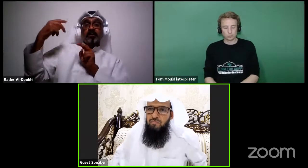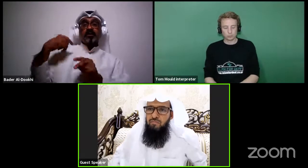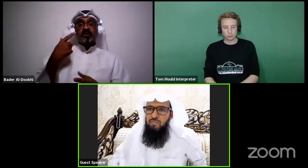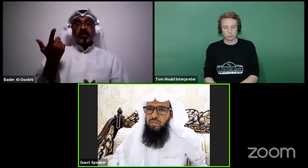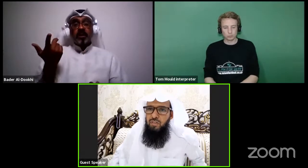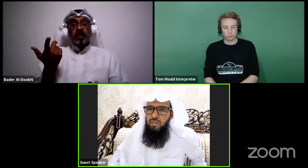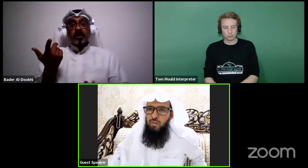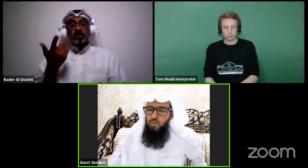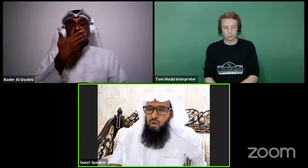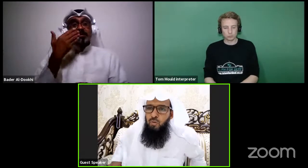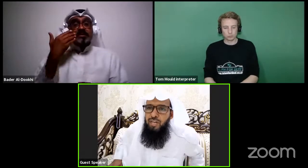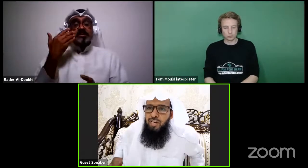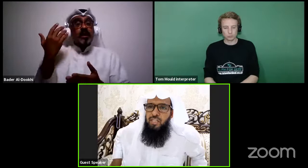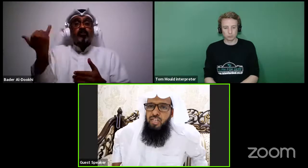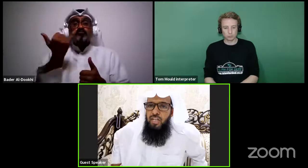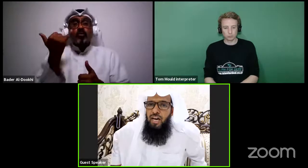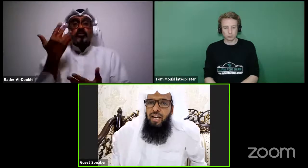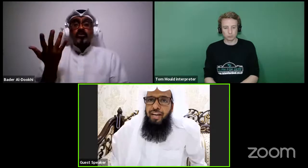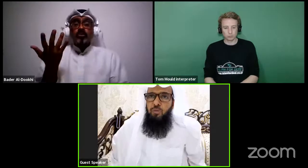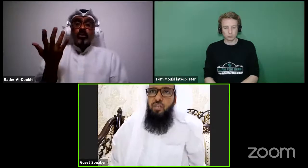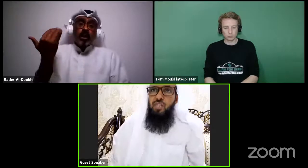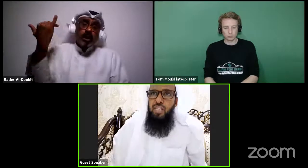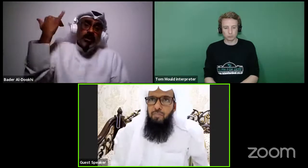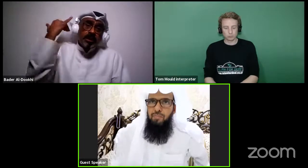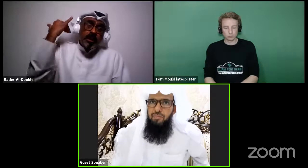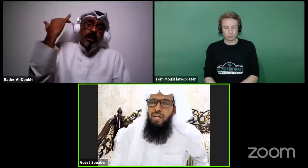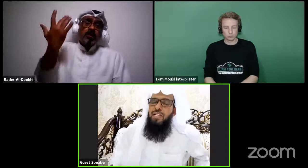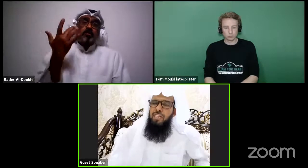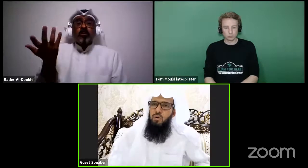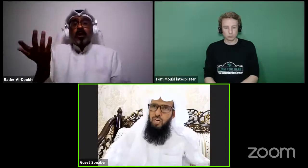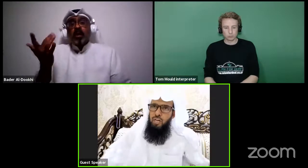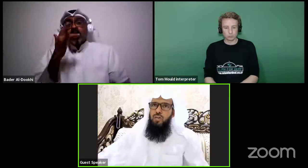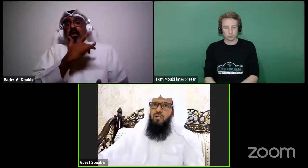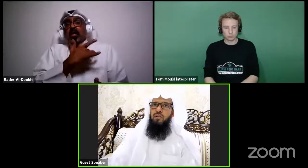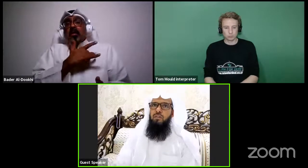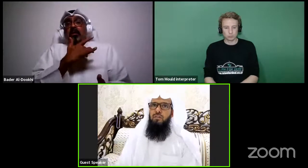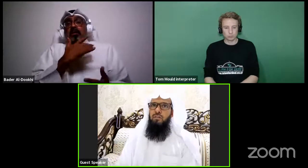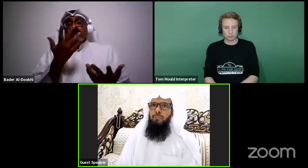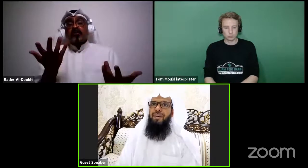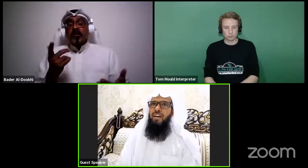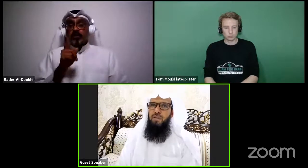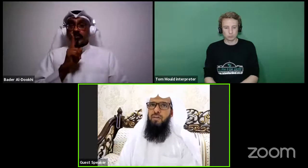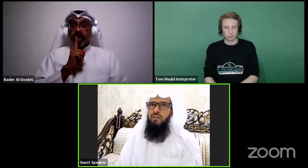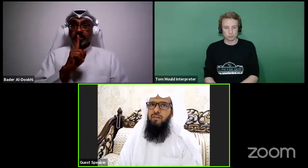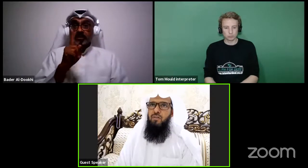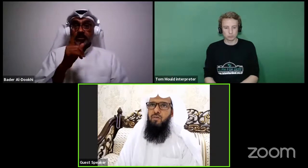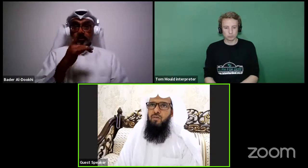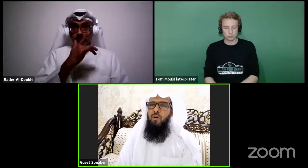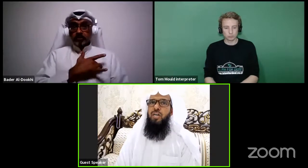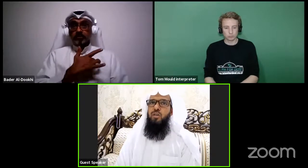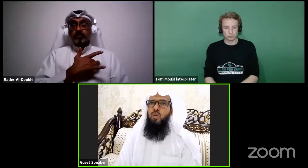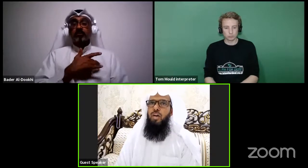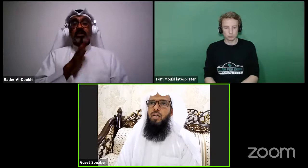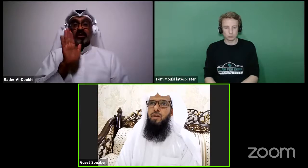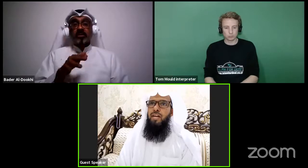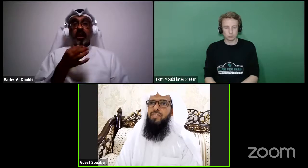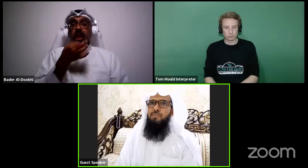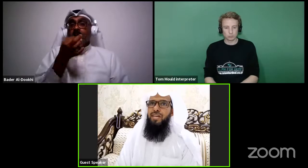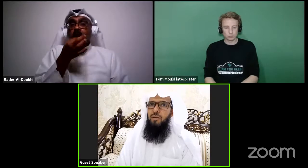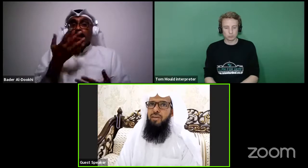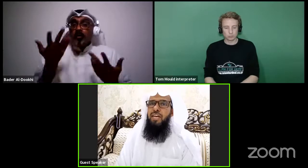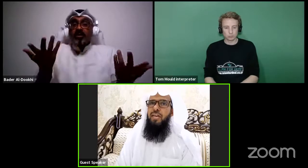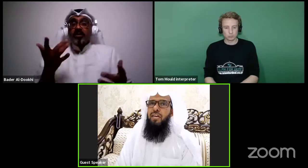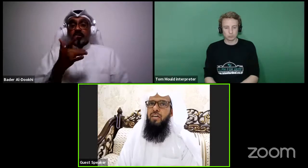النية، فيمكن للإنسان ألا ينوي الصيام لكنه ينوي بقلبه ويعقد